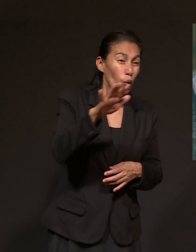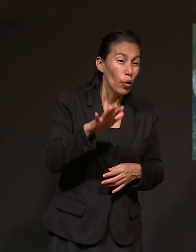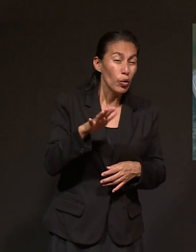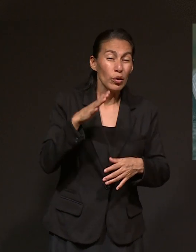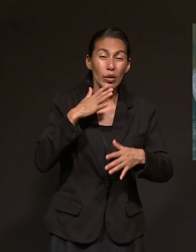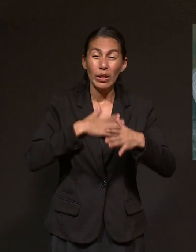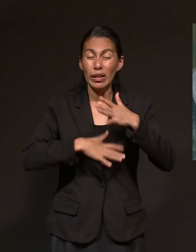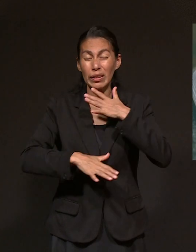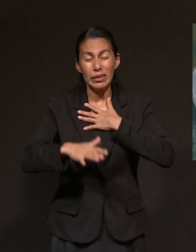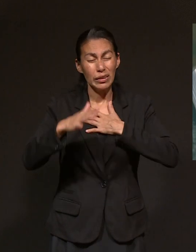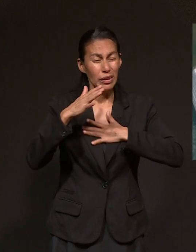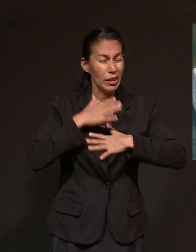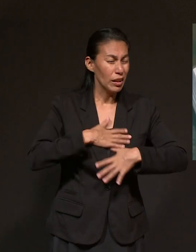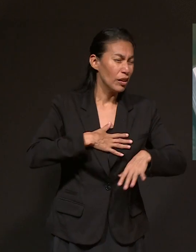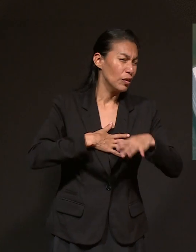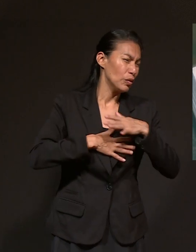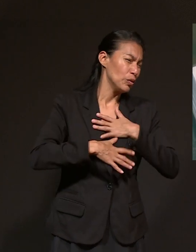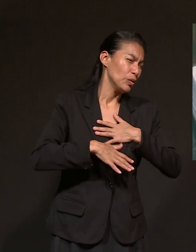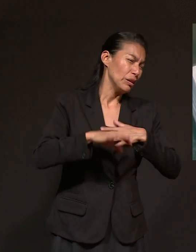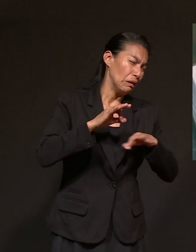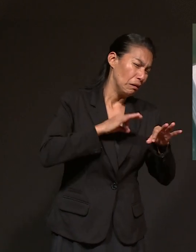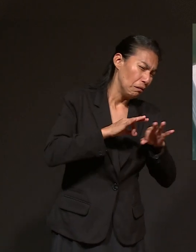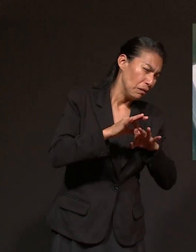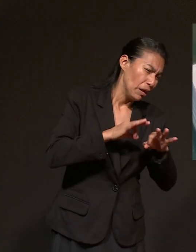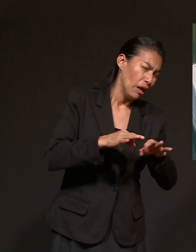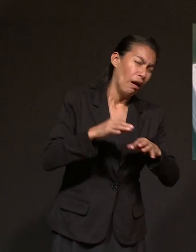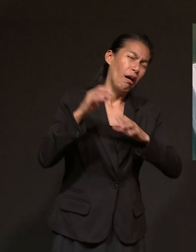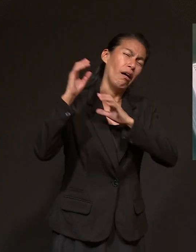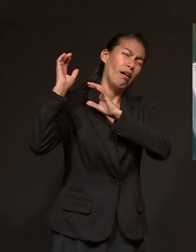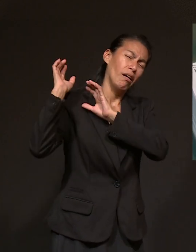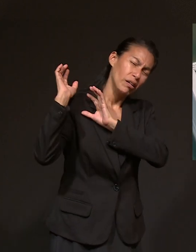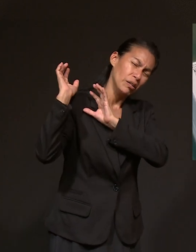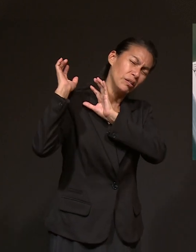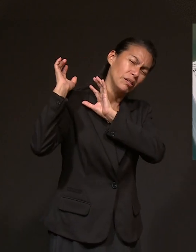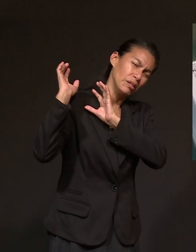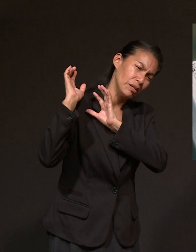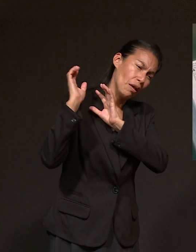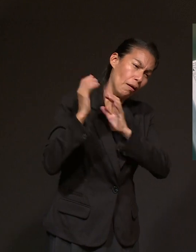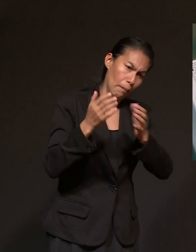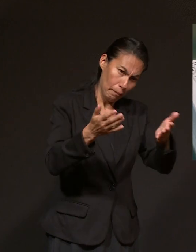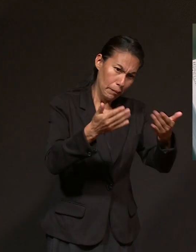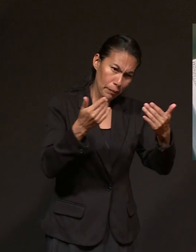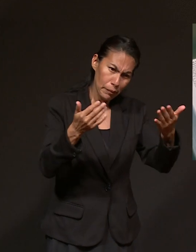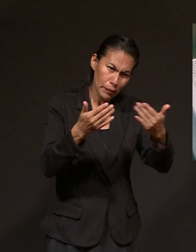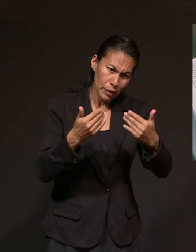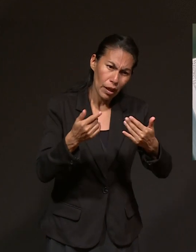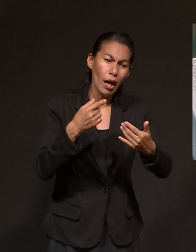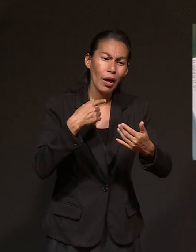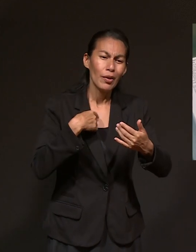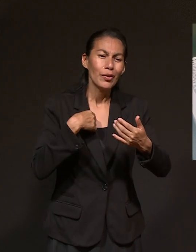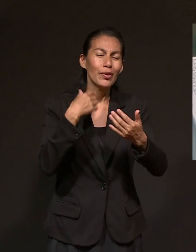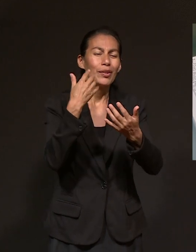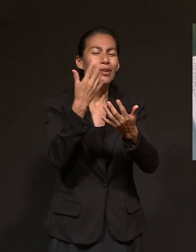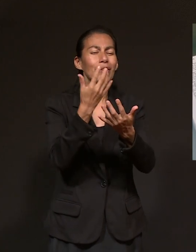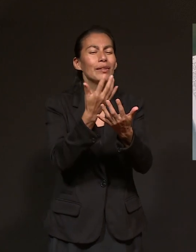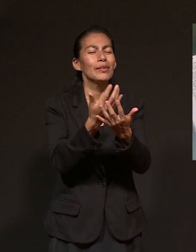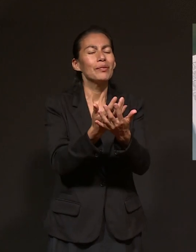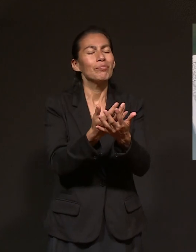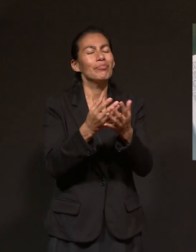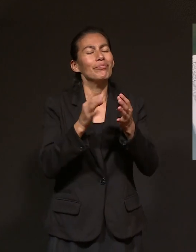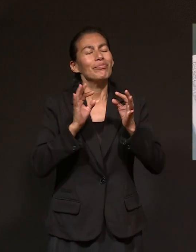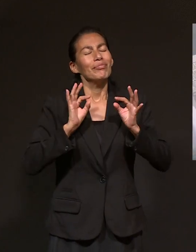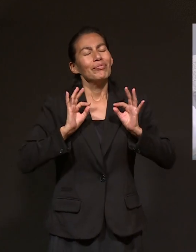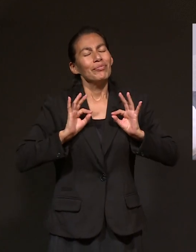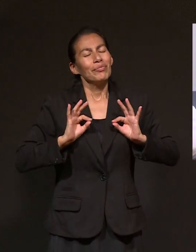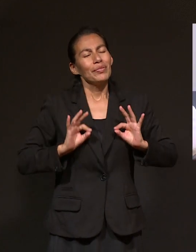y dice, Venid a mí, todos los que estáis trabajados y cargados, y yo os haré descansar.